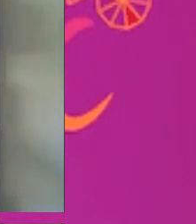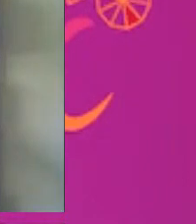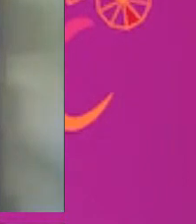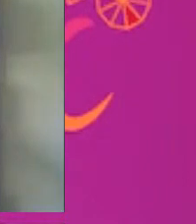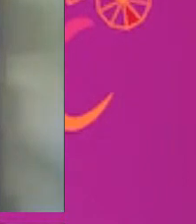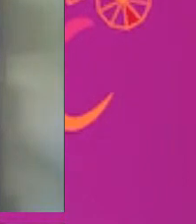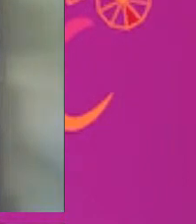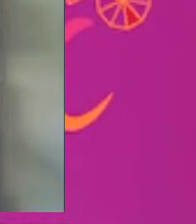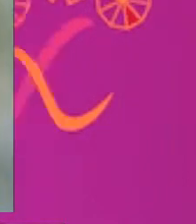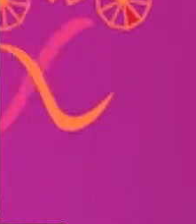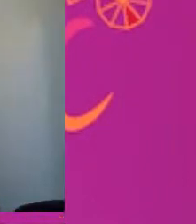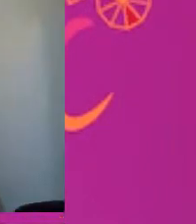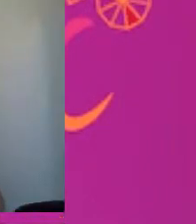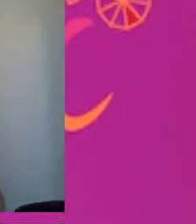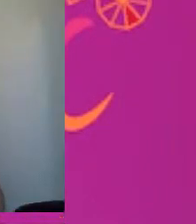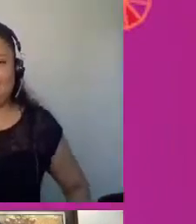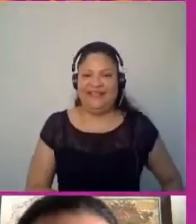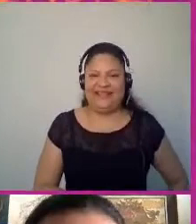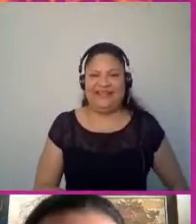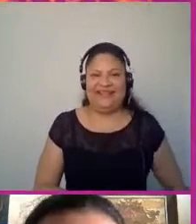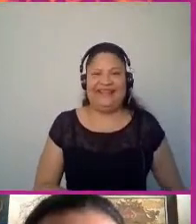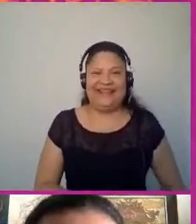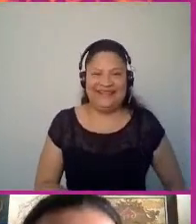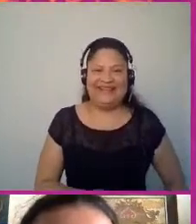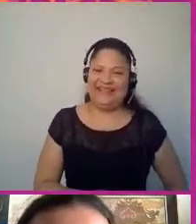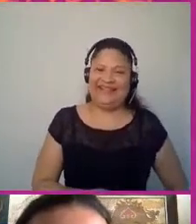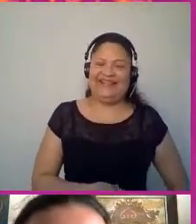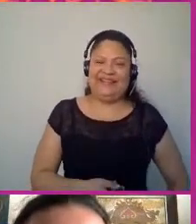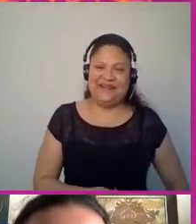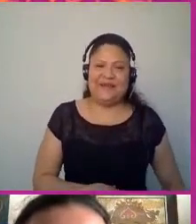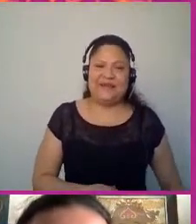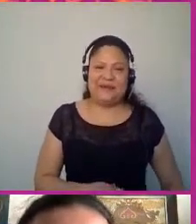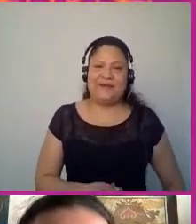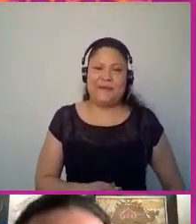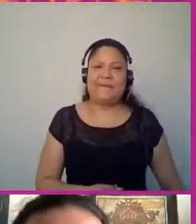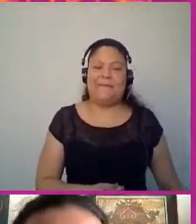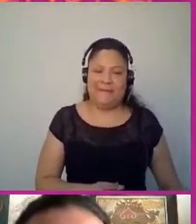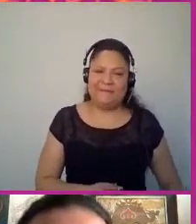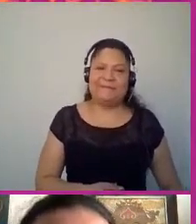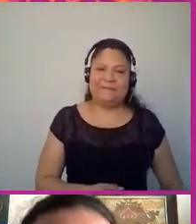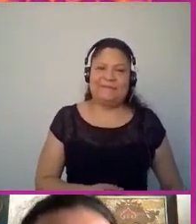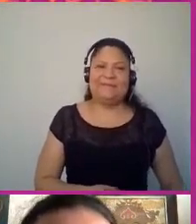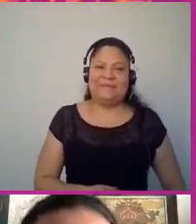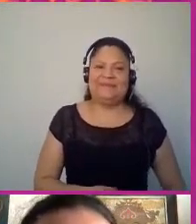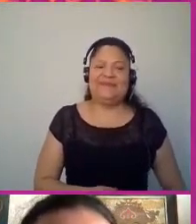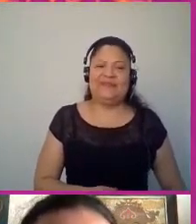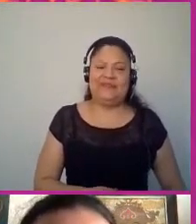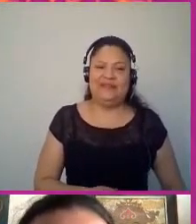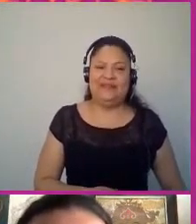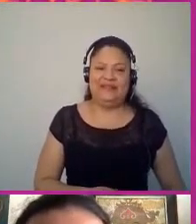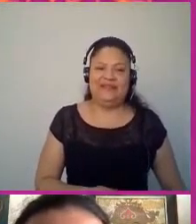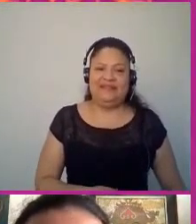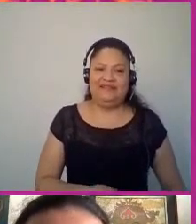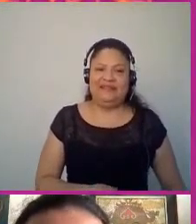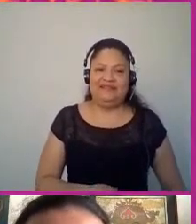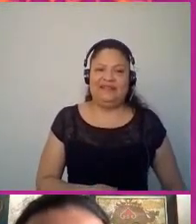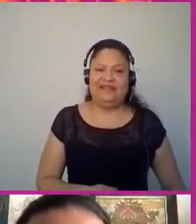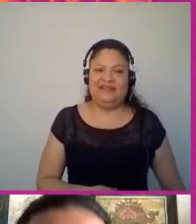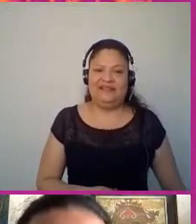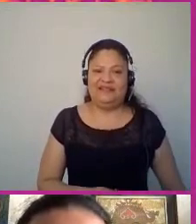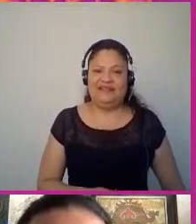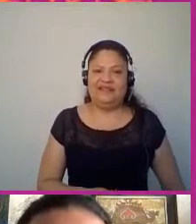Yo la verdad tuve la misma pregunta cuando empecé en todo esto, y fue Eli quien